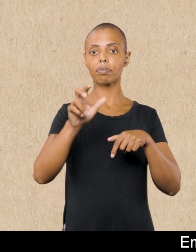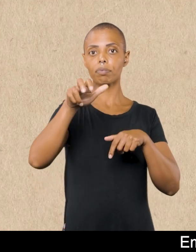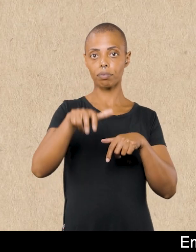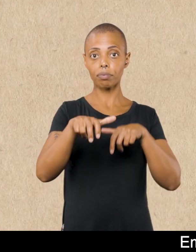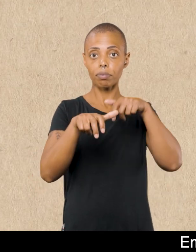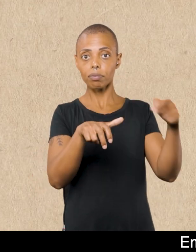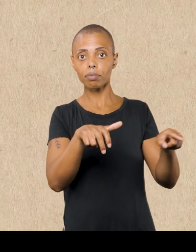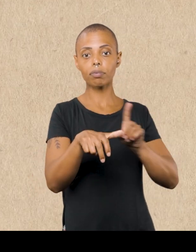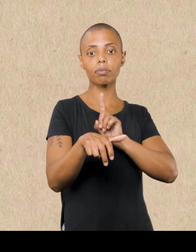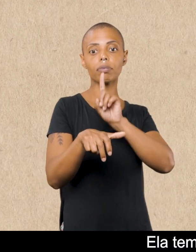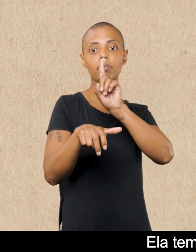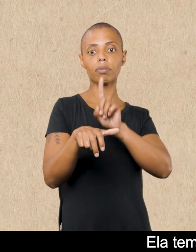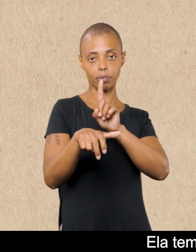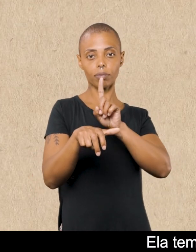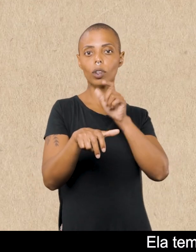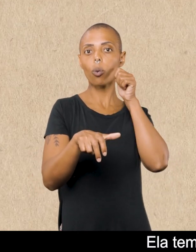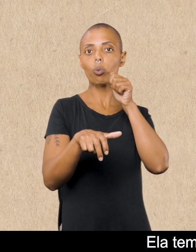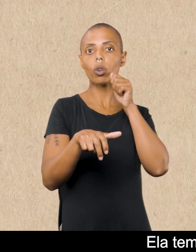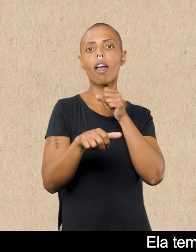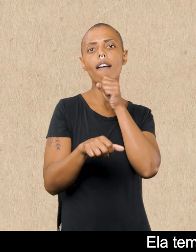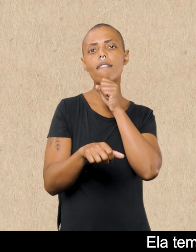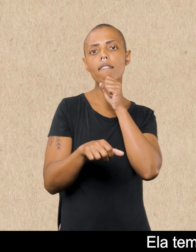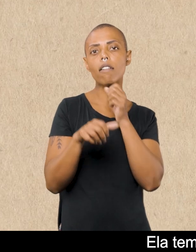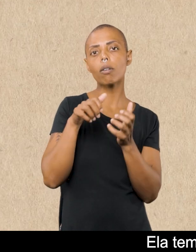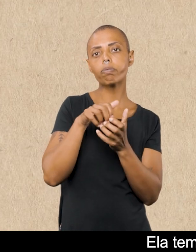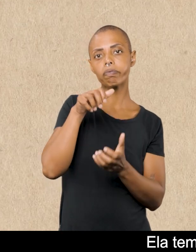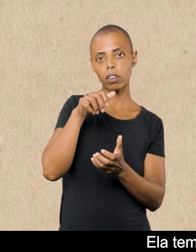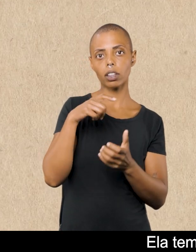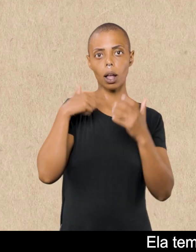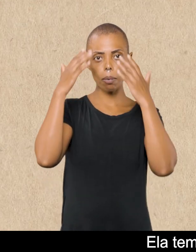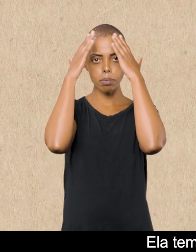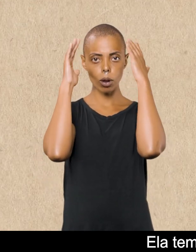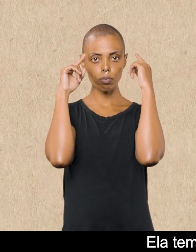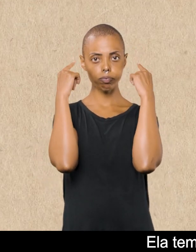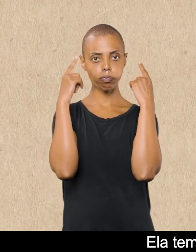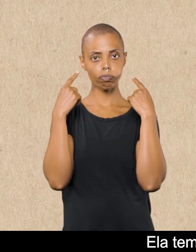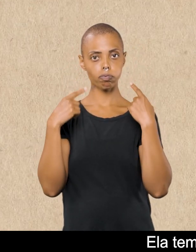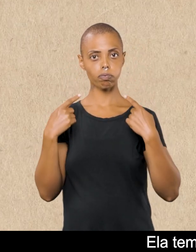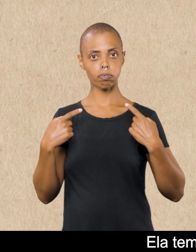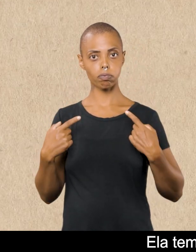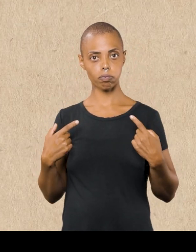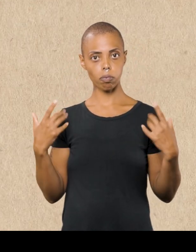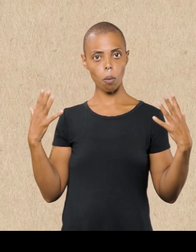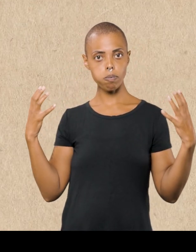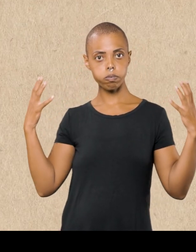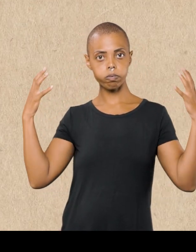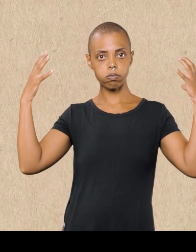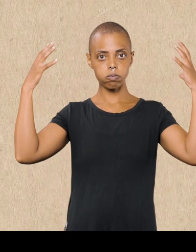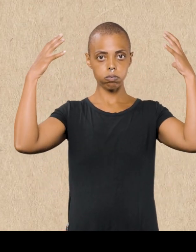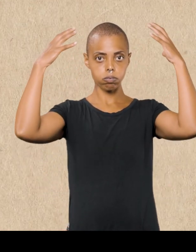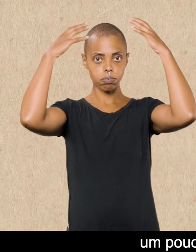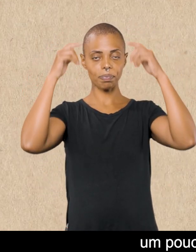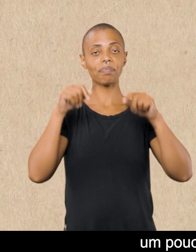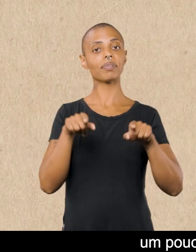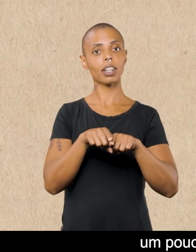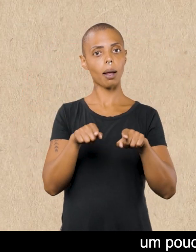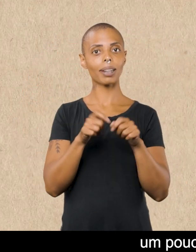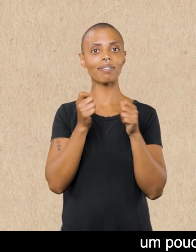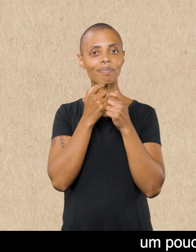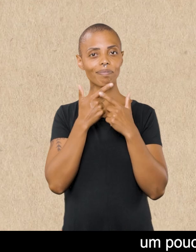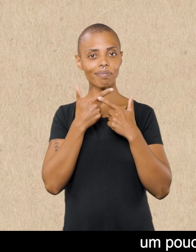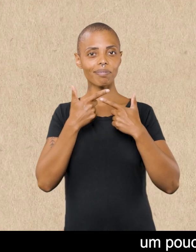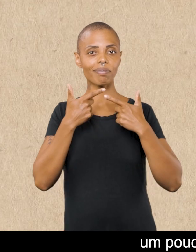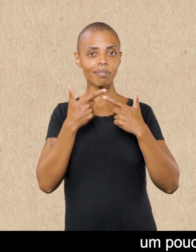unidas. Em pé, atrás dela, está uma mulher um pouco mais velha. Ela tem os cabelos escuros,